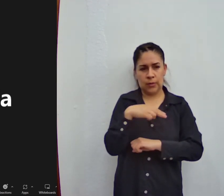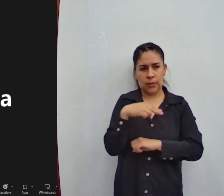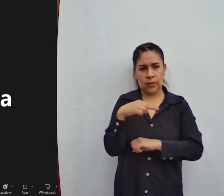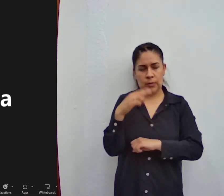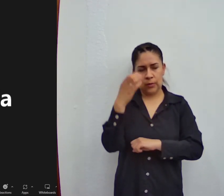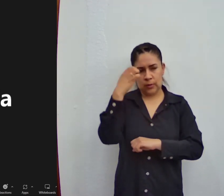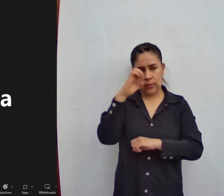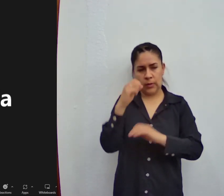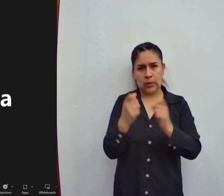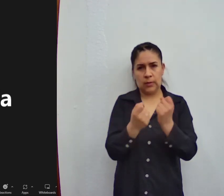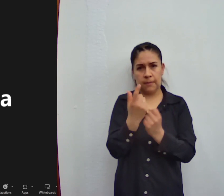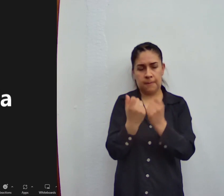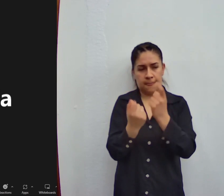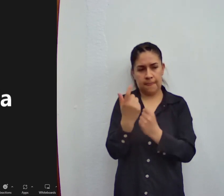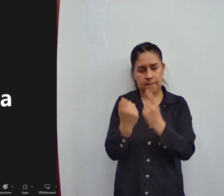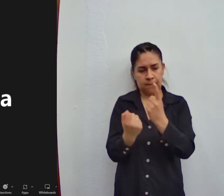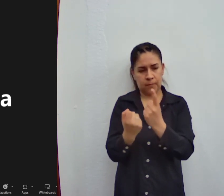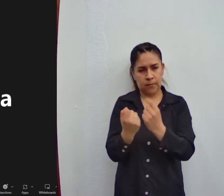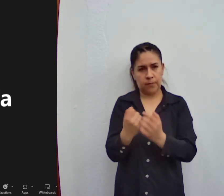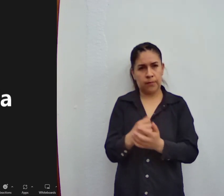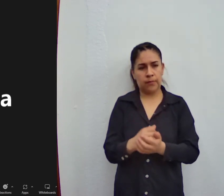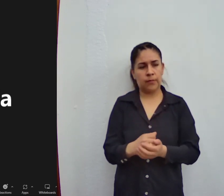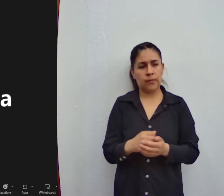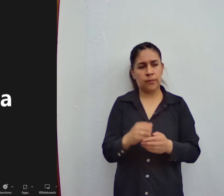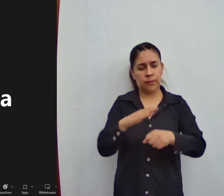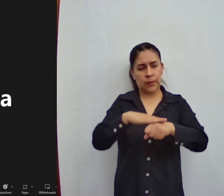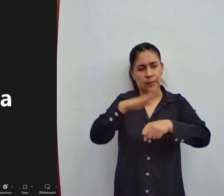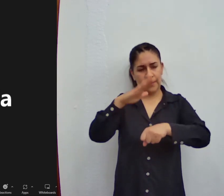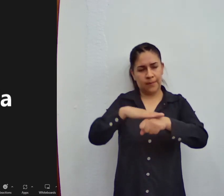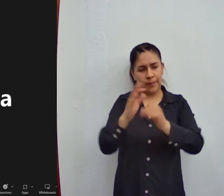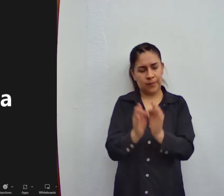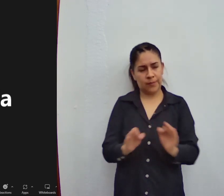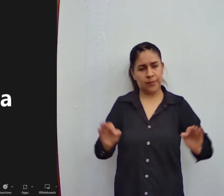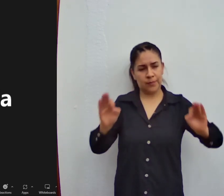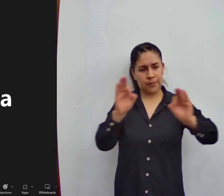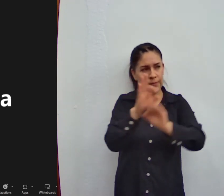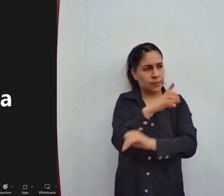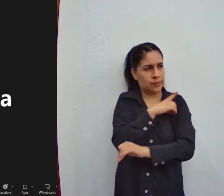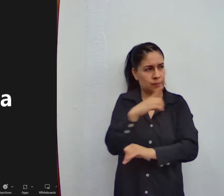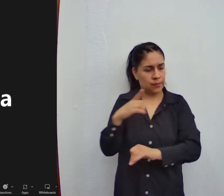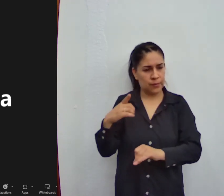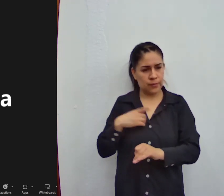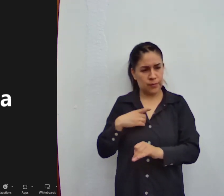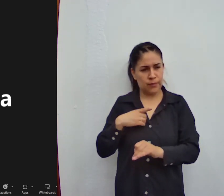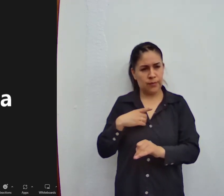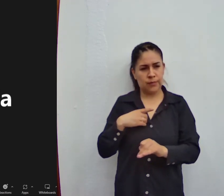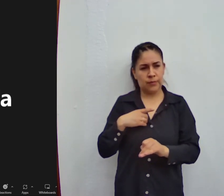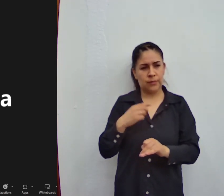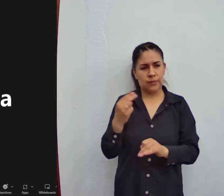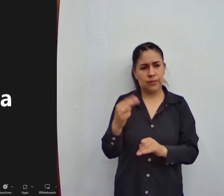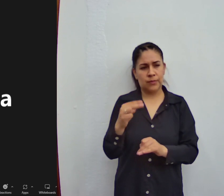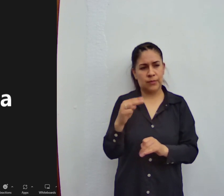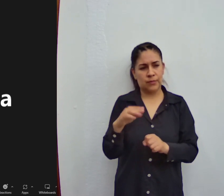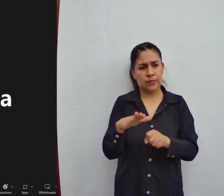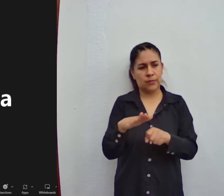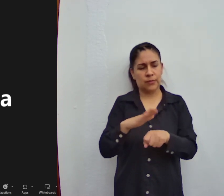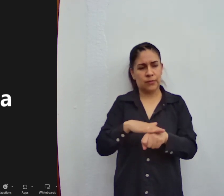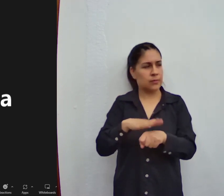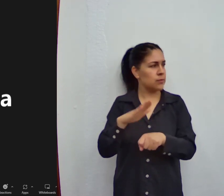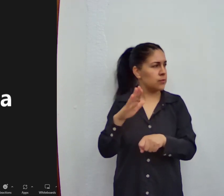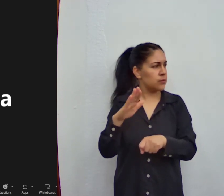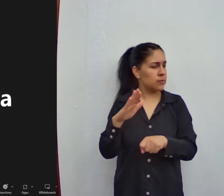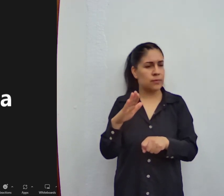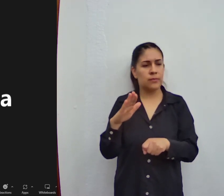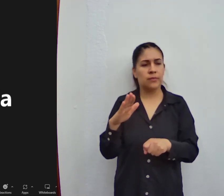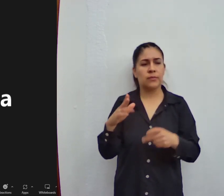hablando, lo que se necesita también son de voluntades. Las leyes ahí están, simplemente hay que tener voluntad para ejecutarlas,